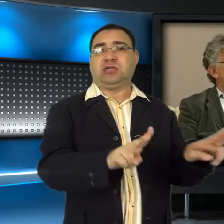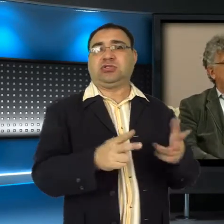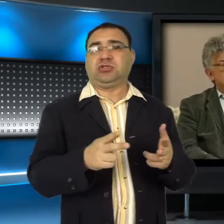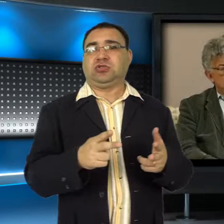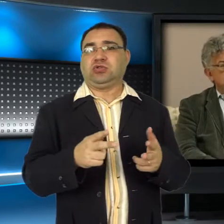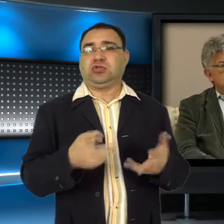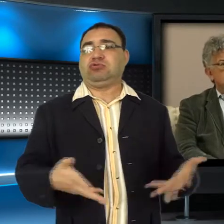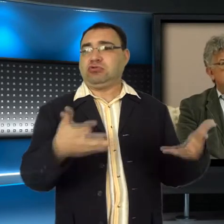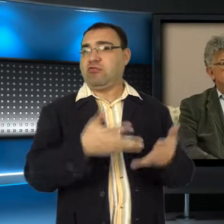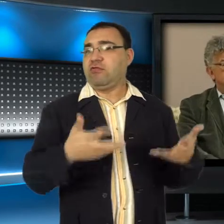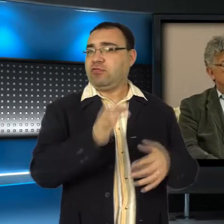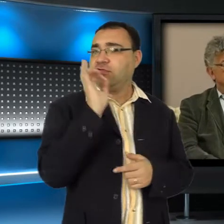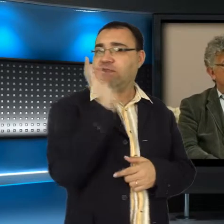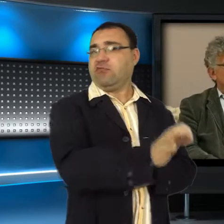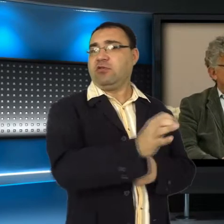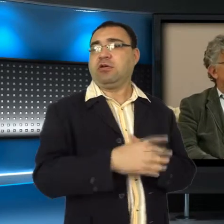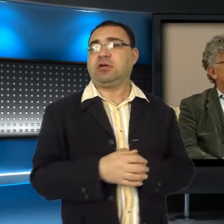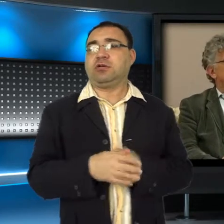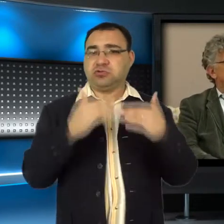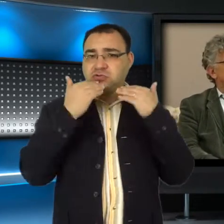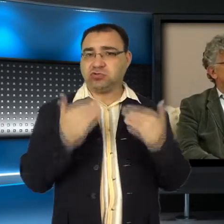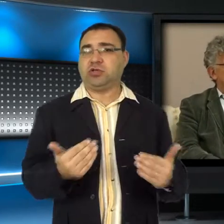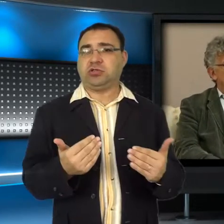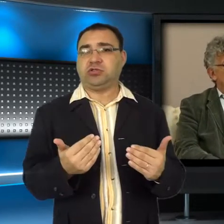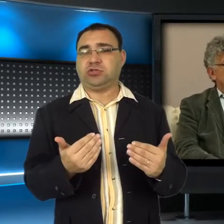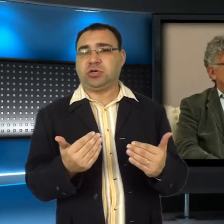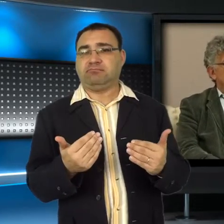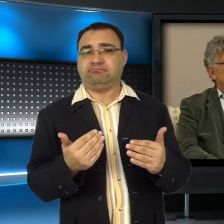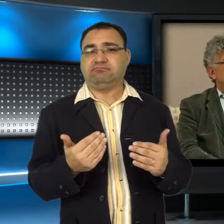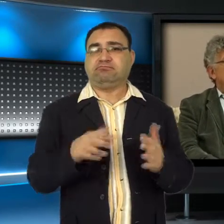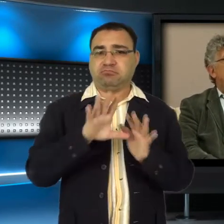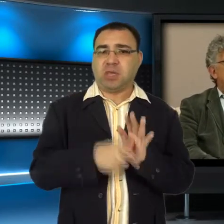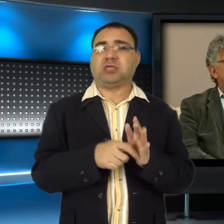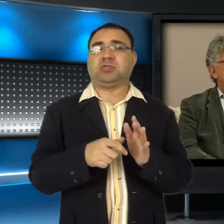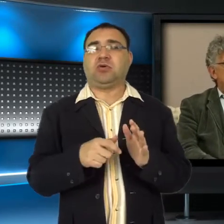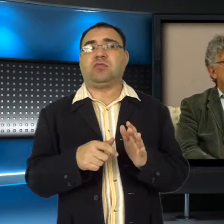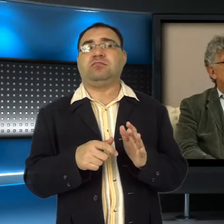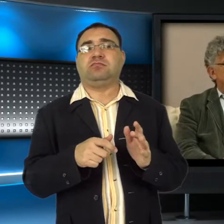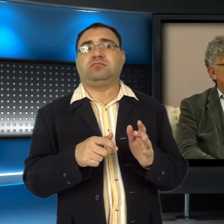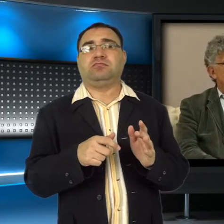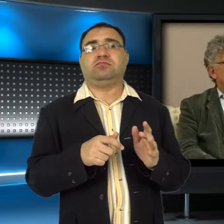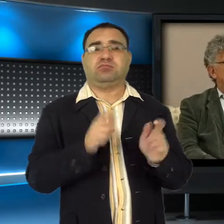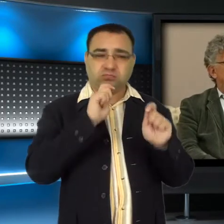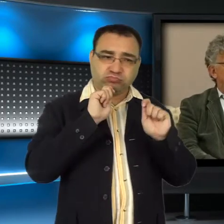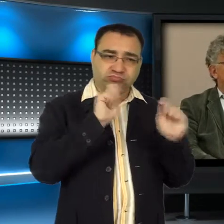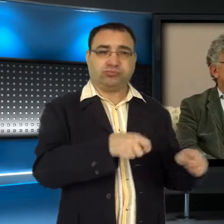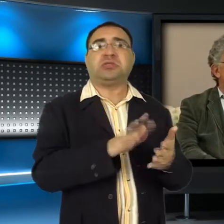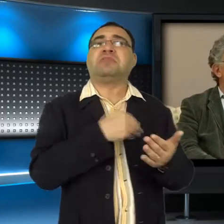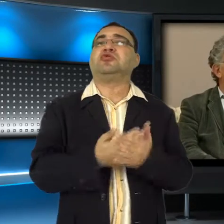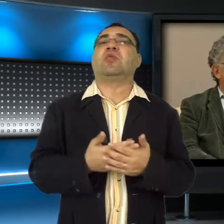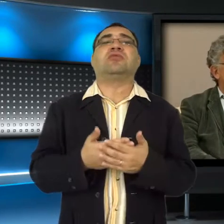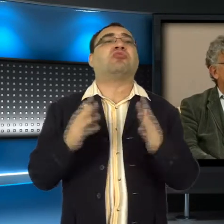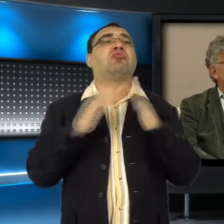innym sposobem, między innymi poprzez prawo skwaterowania, czyli legalnego zajęcia pustostanu po roku